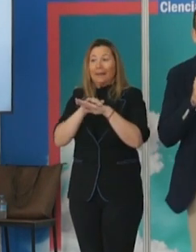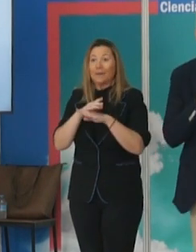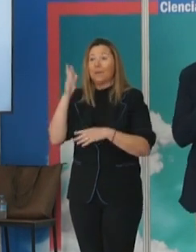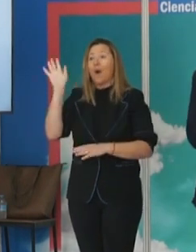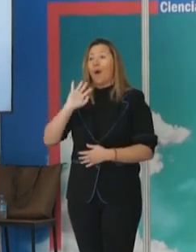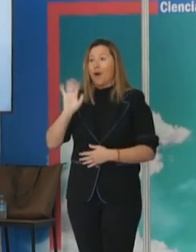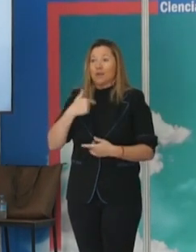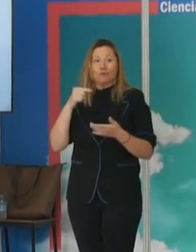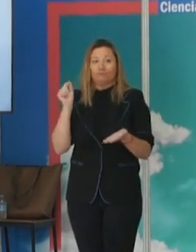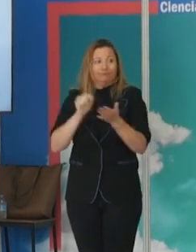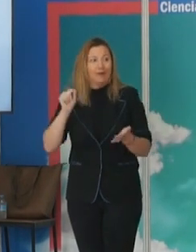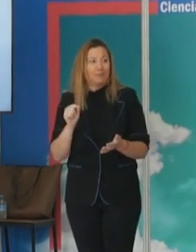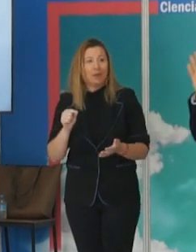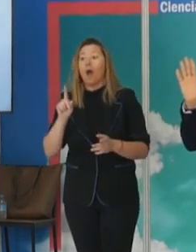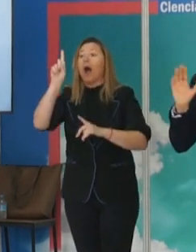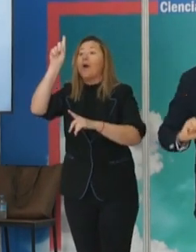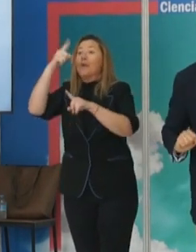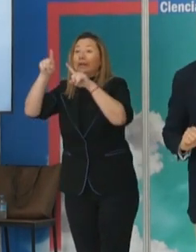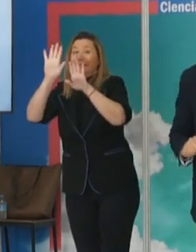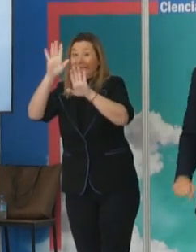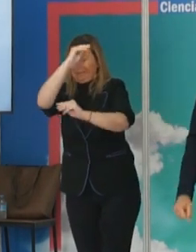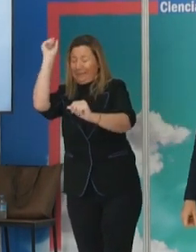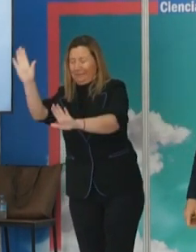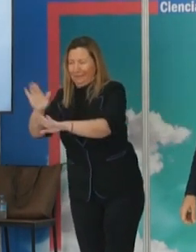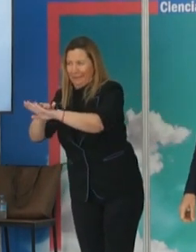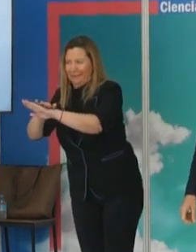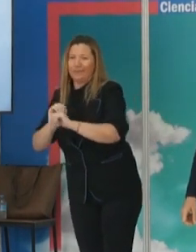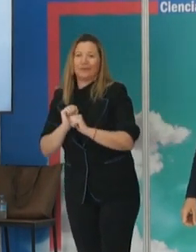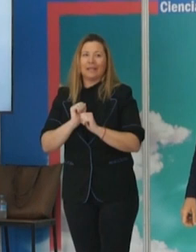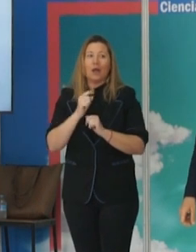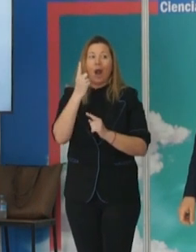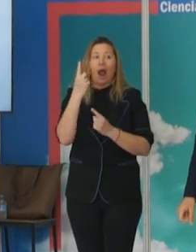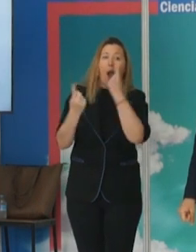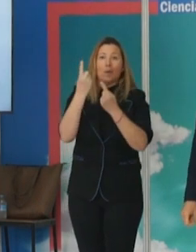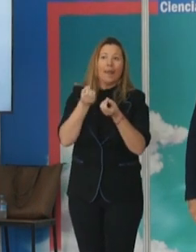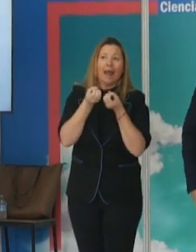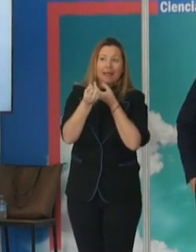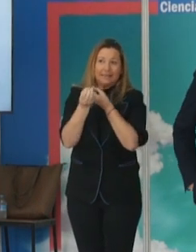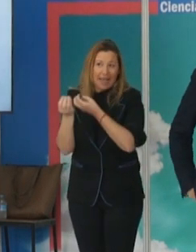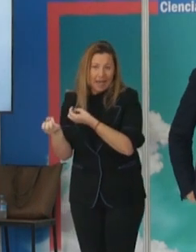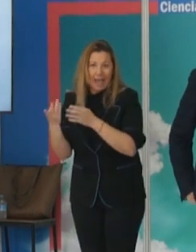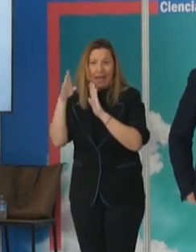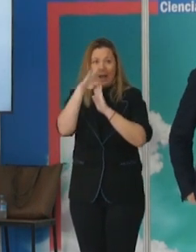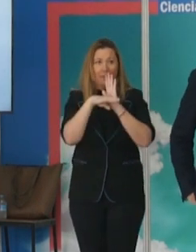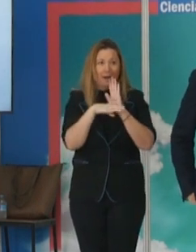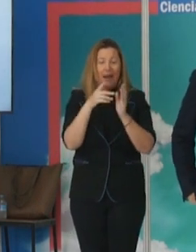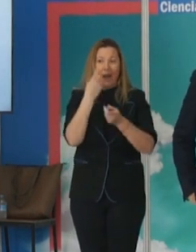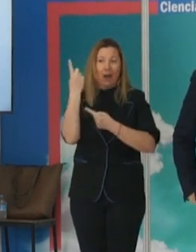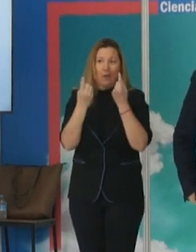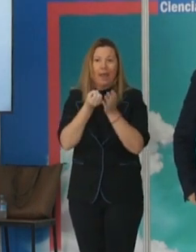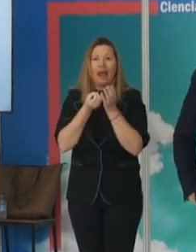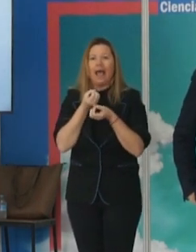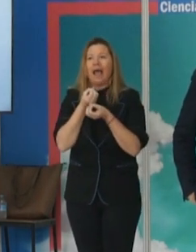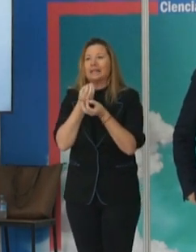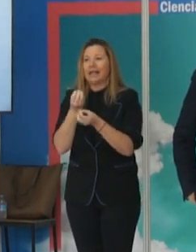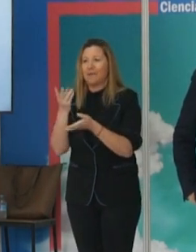Hola, pues nada, muy rápido. Ah, perdón. Solo una cosilla más. Algunas de las charlas, los programas del directo, algunas de las charlas van a